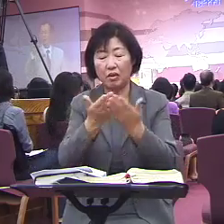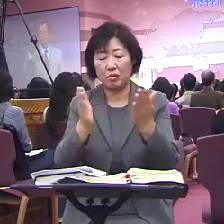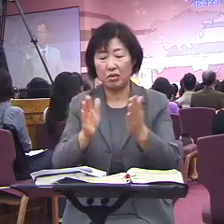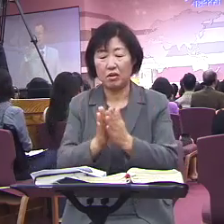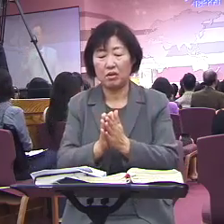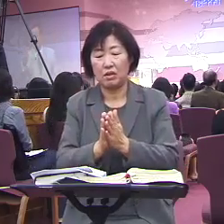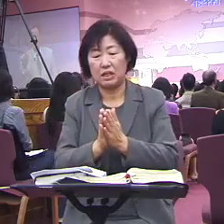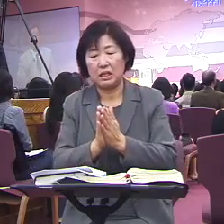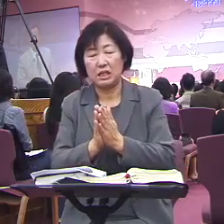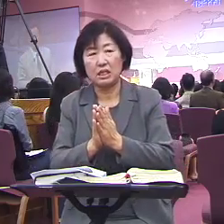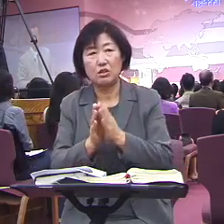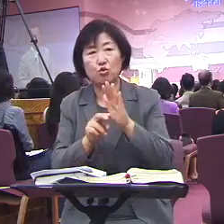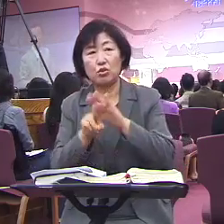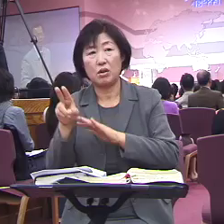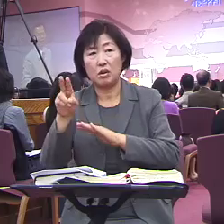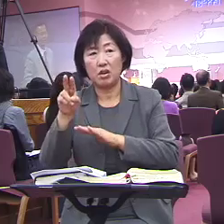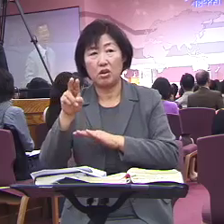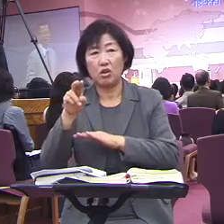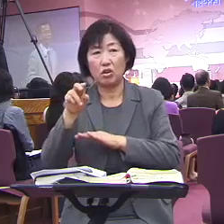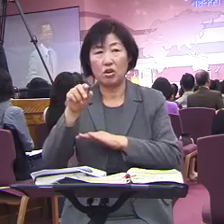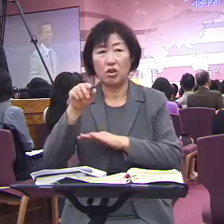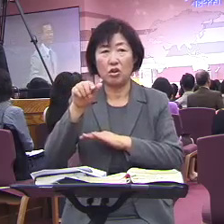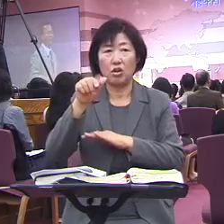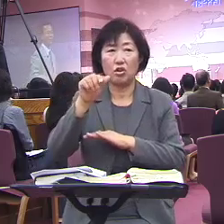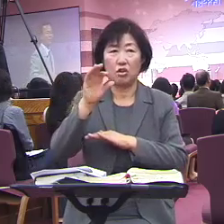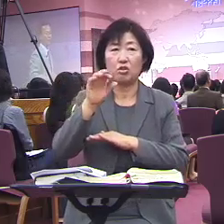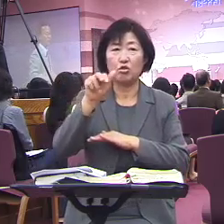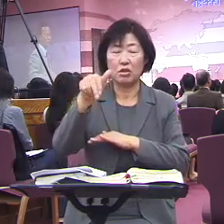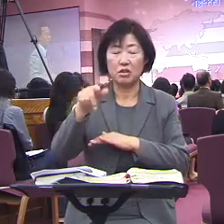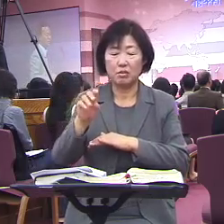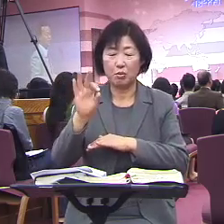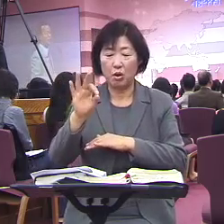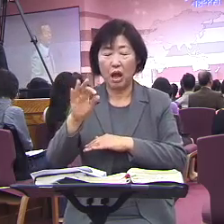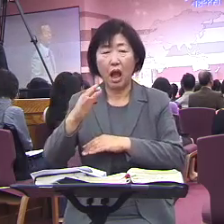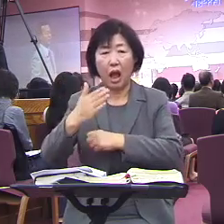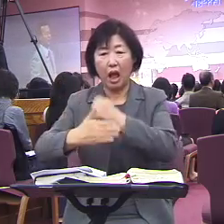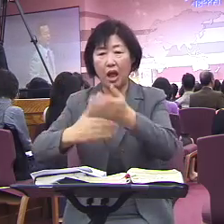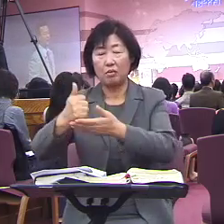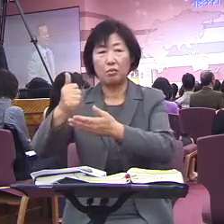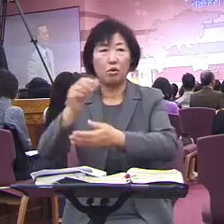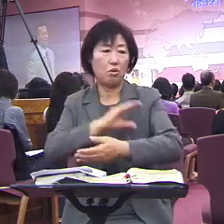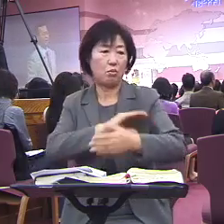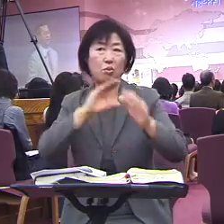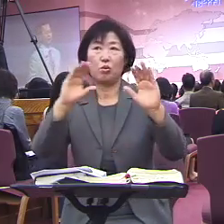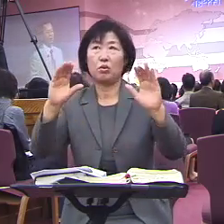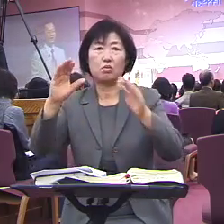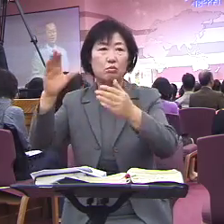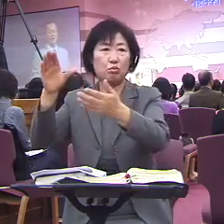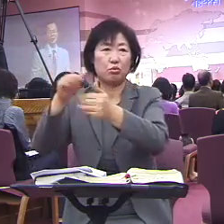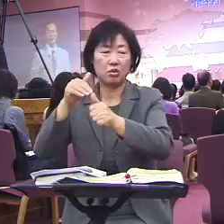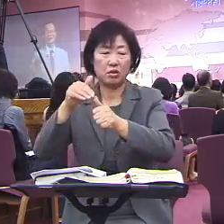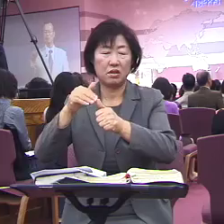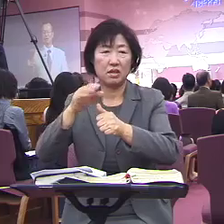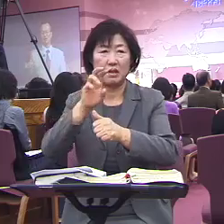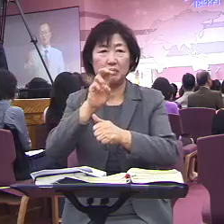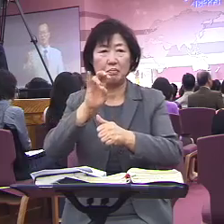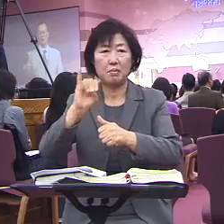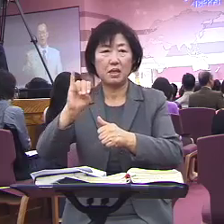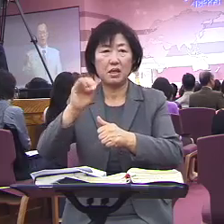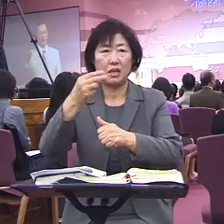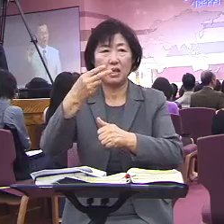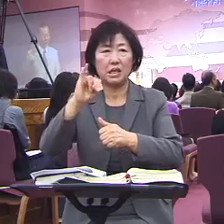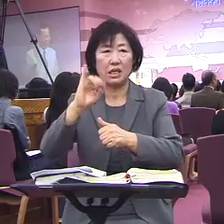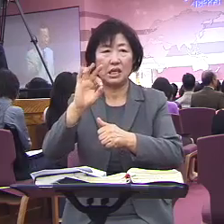여러분, 출애굽기를 보면 하나님께서 모세를 부르십니다. 미디안 광야에 살고 있는